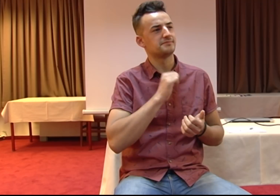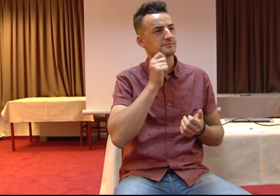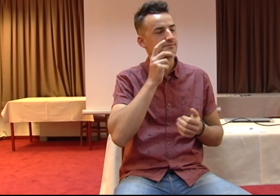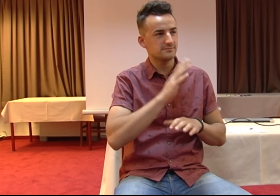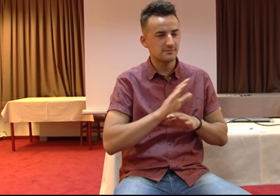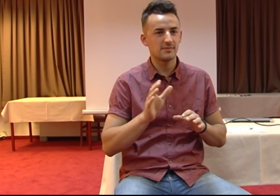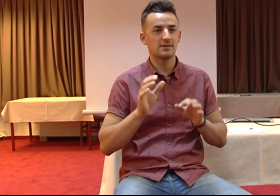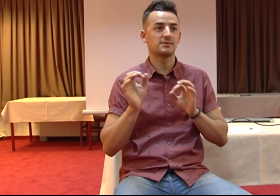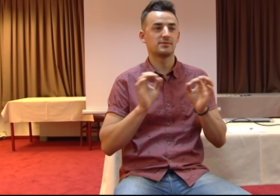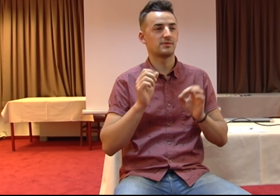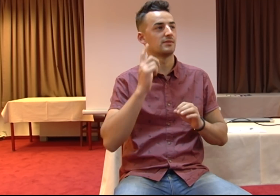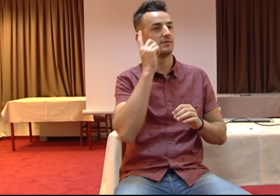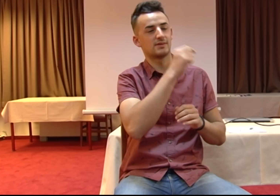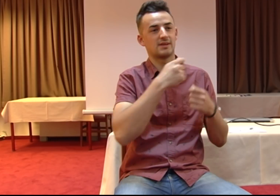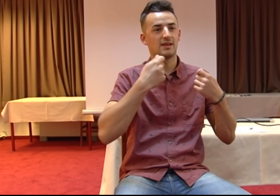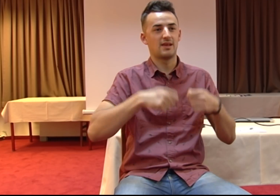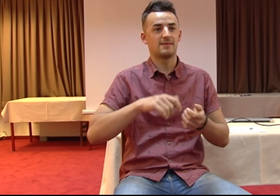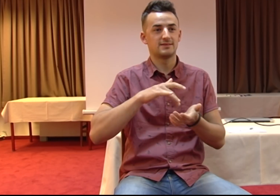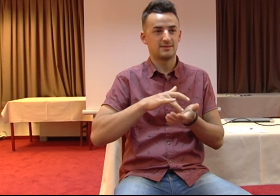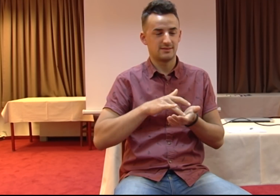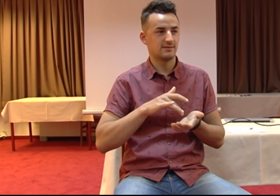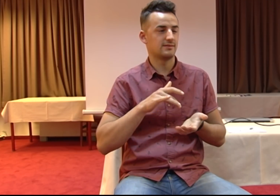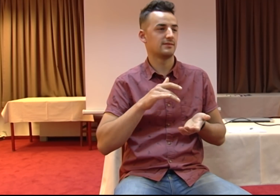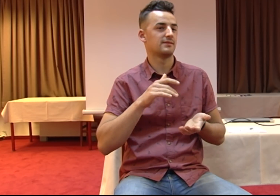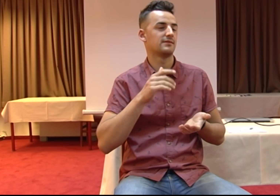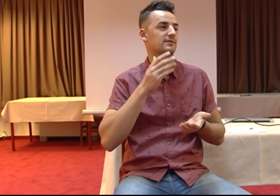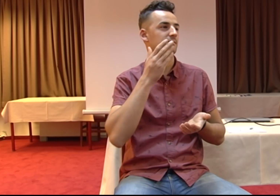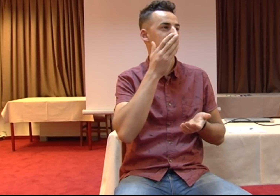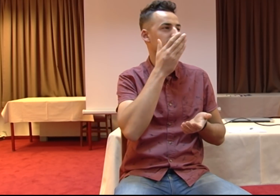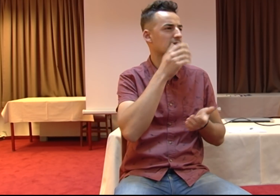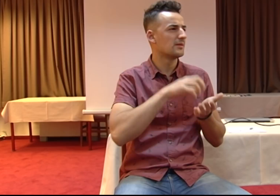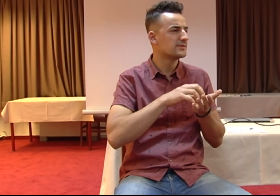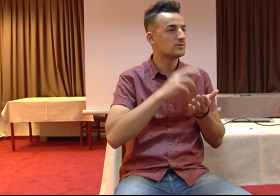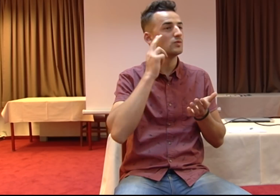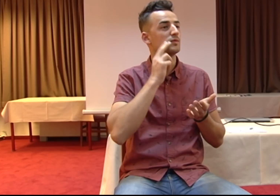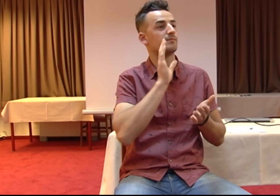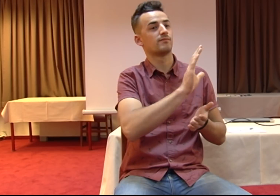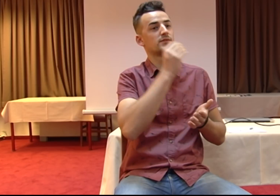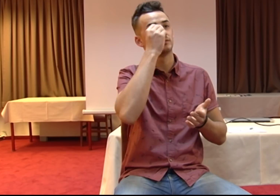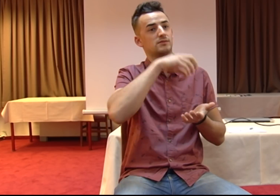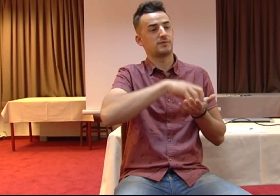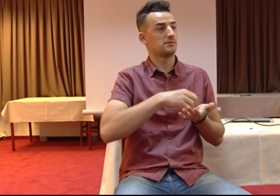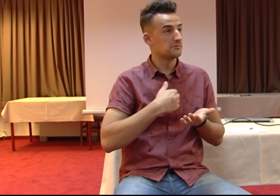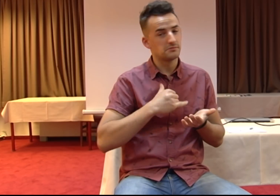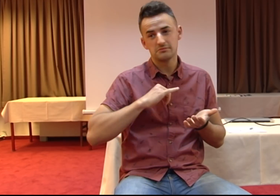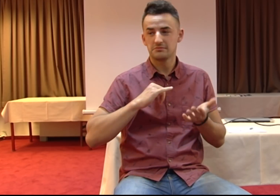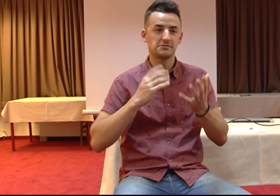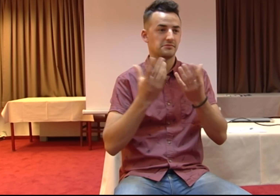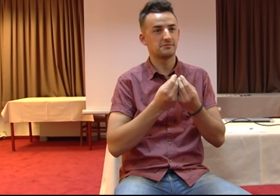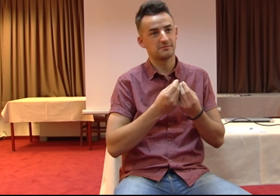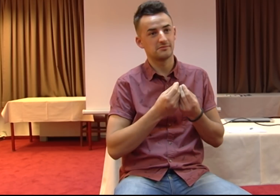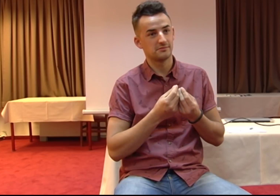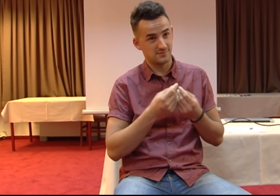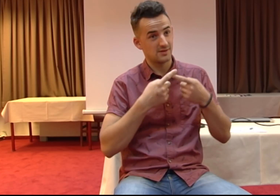отпочнале прилагодувањето на Библијата и богослужбите за глувите лица. Последниот ден пред да си заминеме ни беше предложено